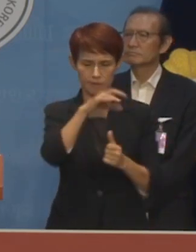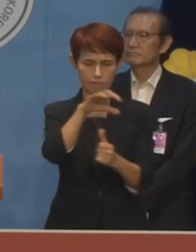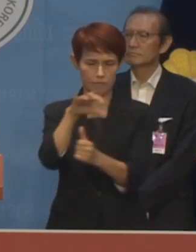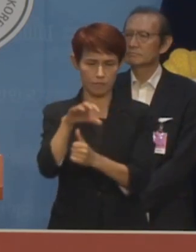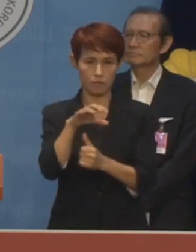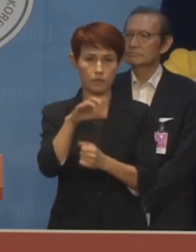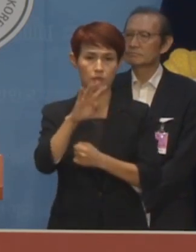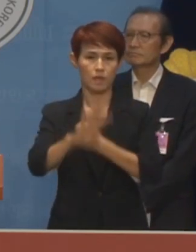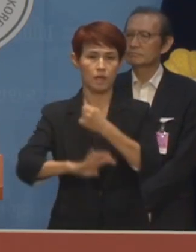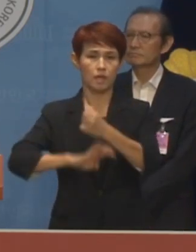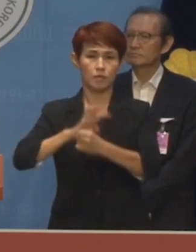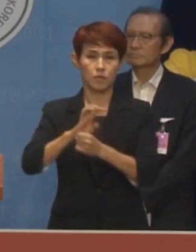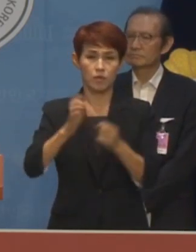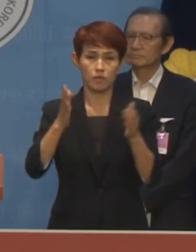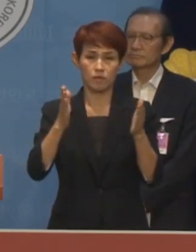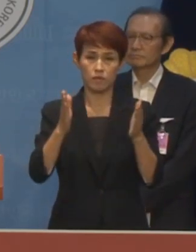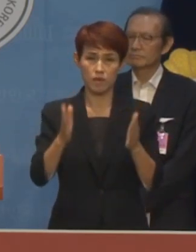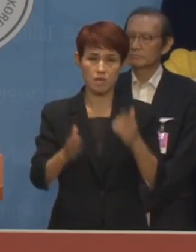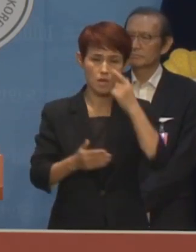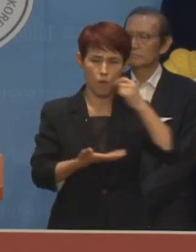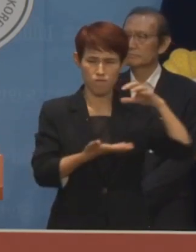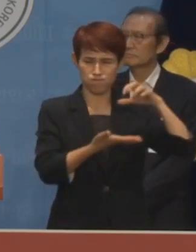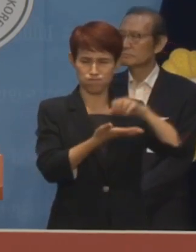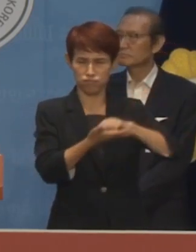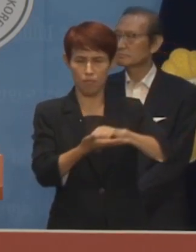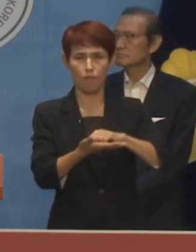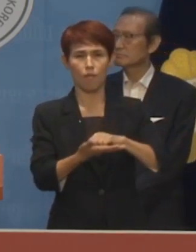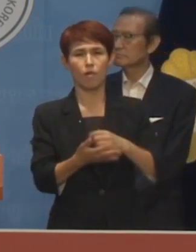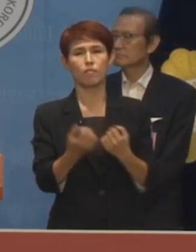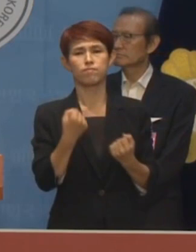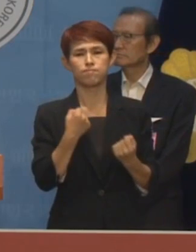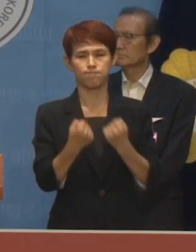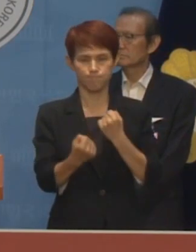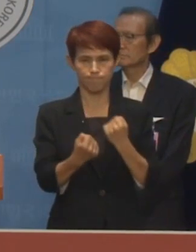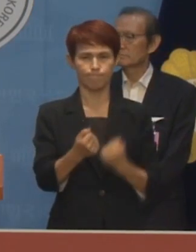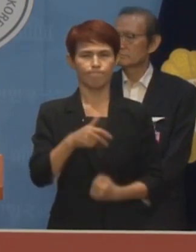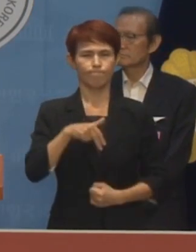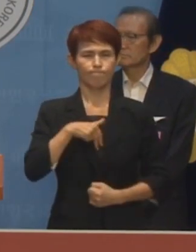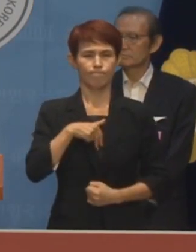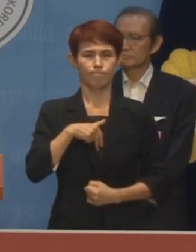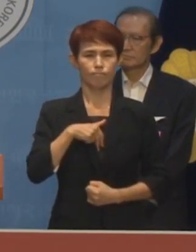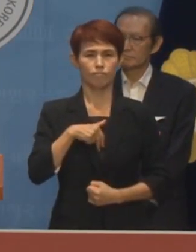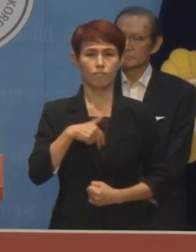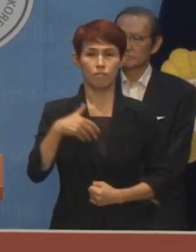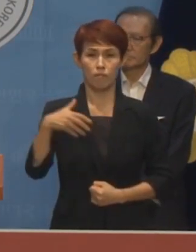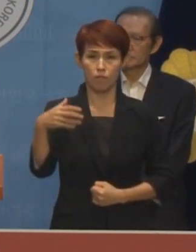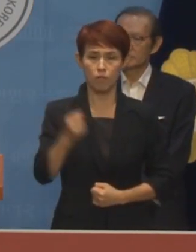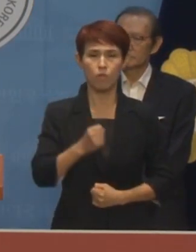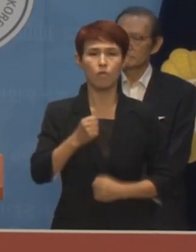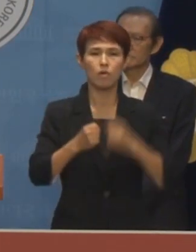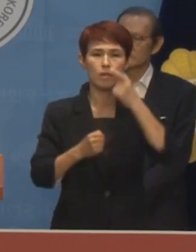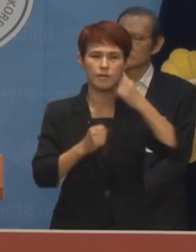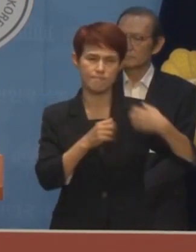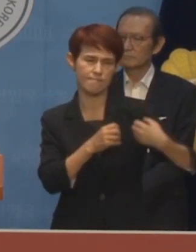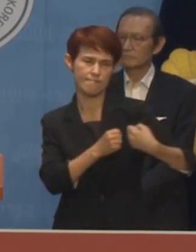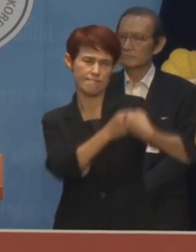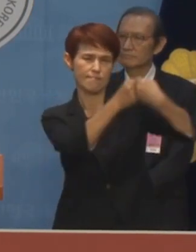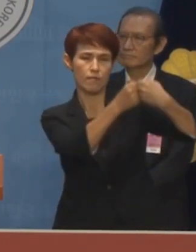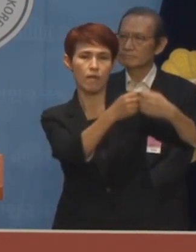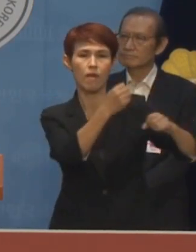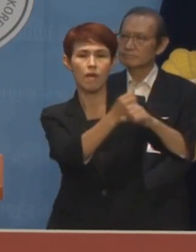40년간의 일자 도가 밑에서도 능히 자아를 상실치 않고 일제에 항전하며 민족 정신을